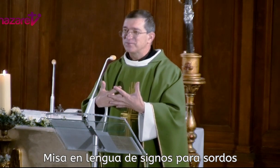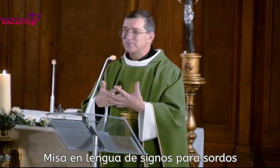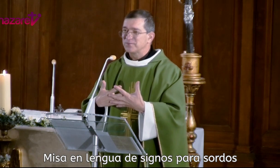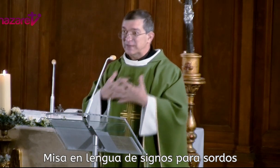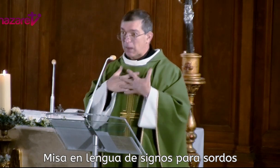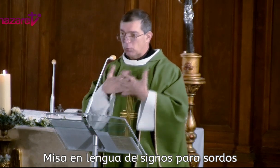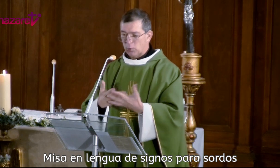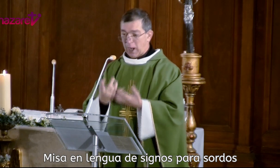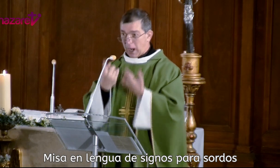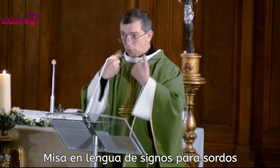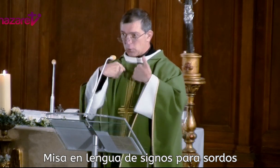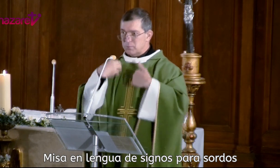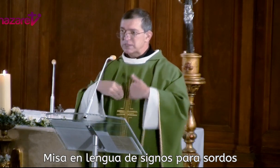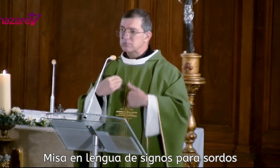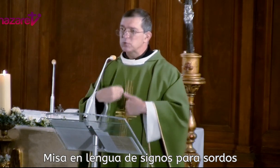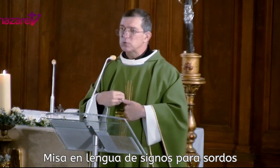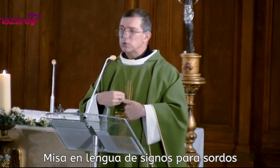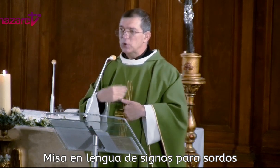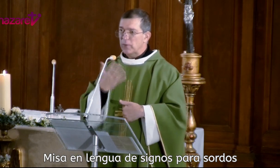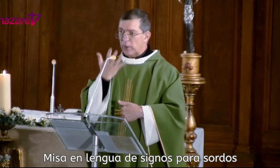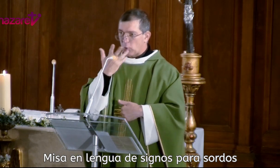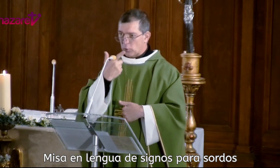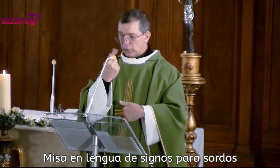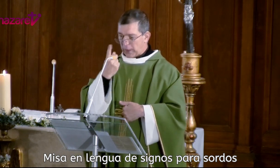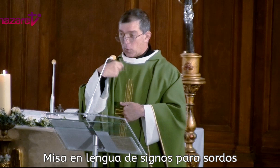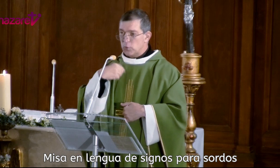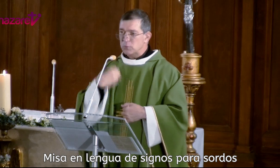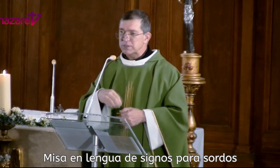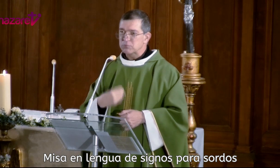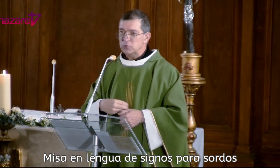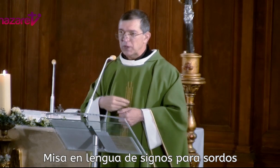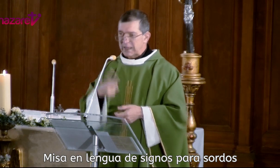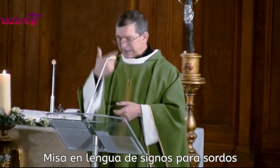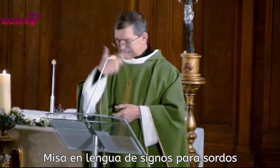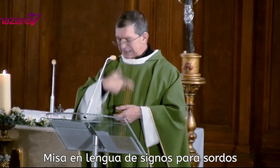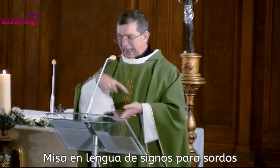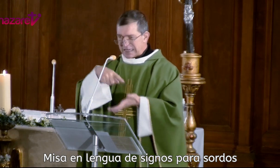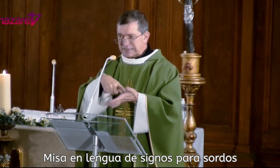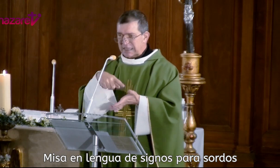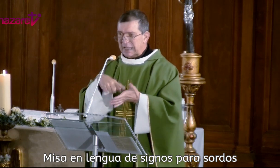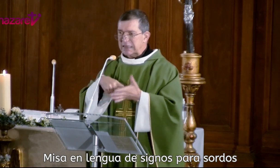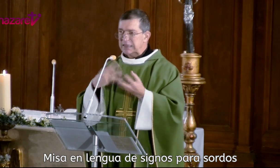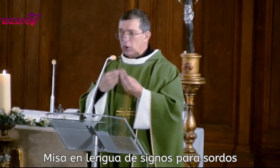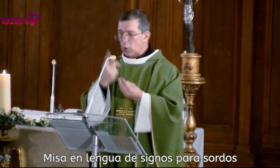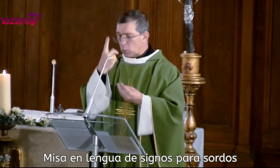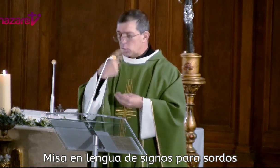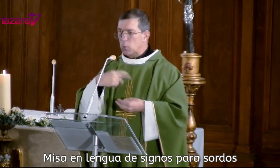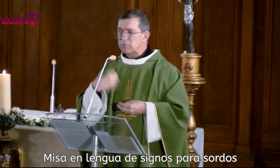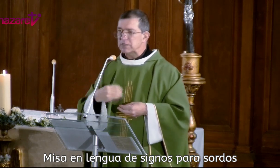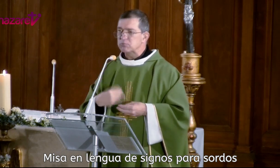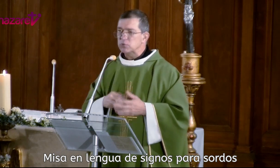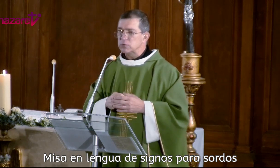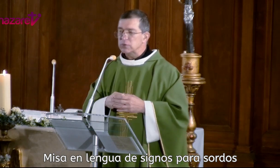de amor a uno mismo, de conocer a uno mismo, de ser exigente con uno mismo y